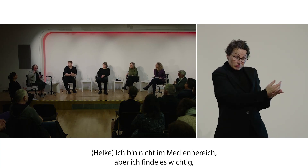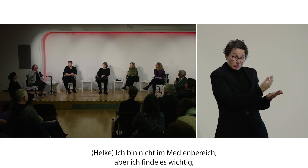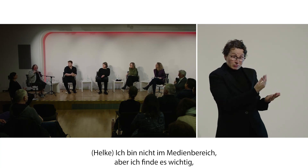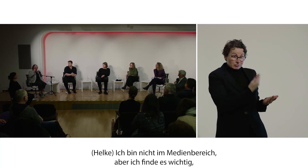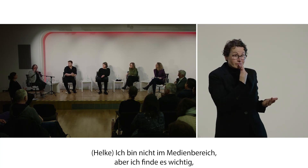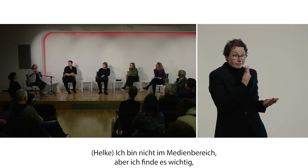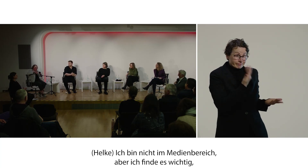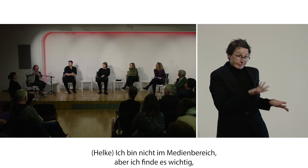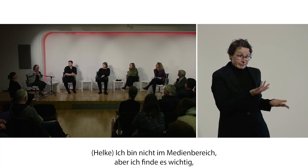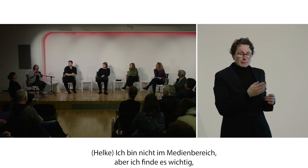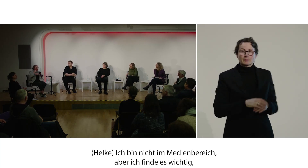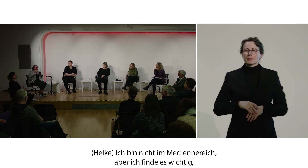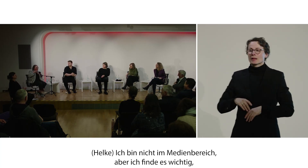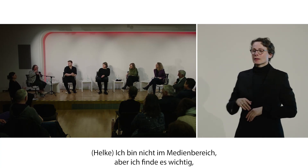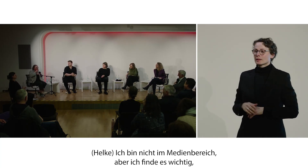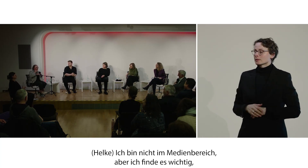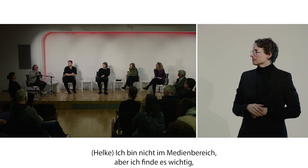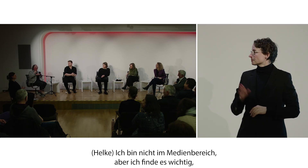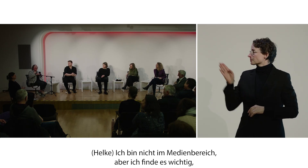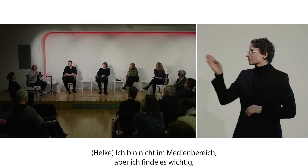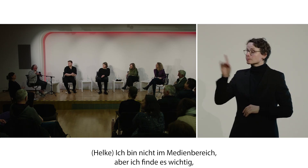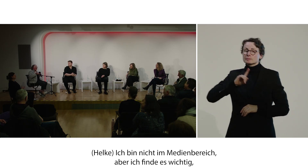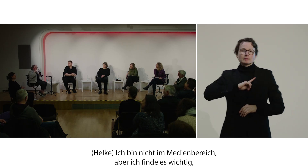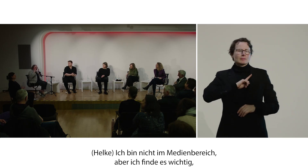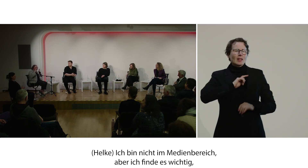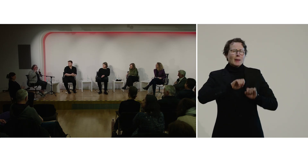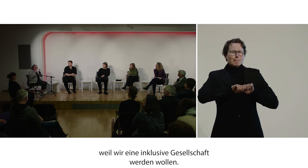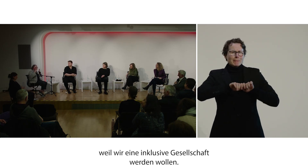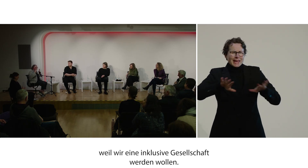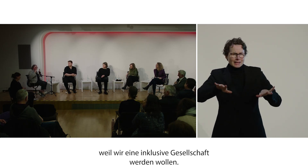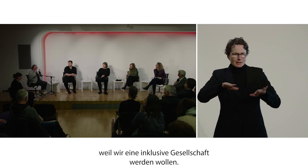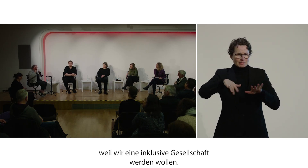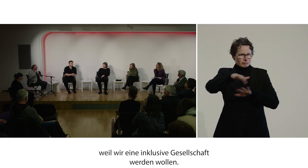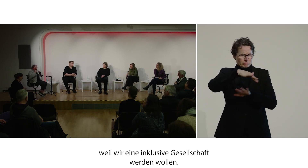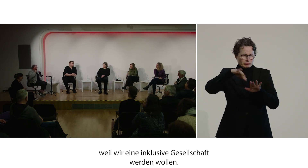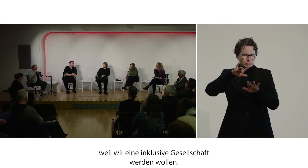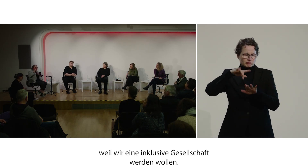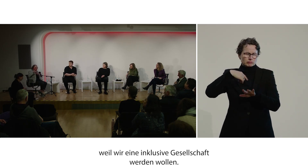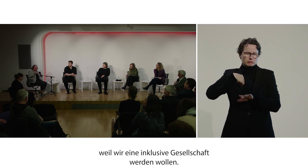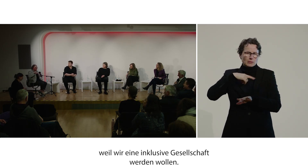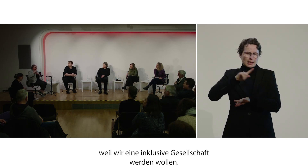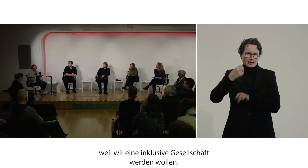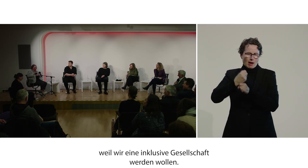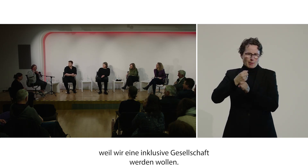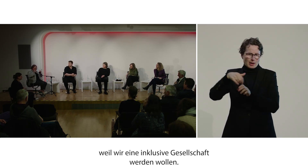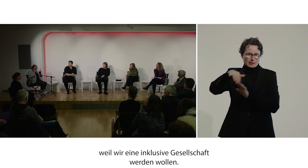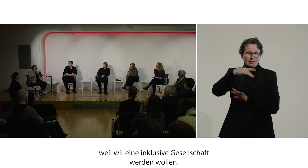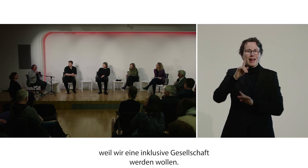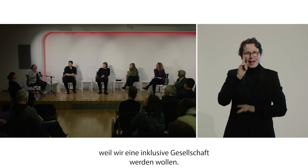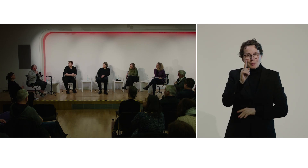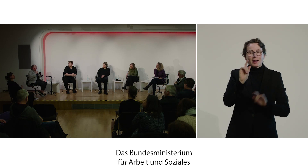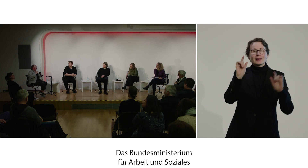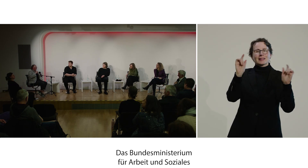Ich bin nicht im Medienbereich unterwegs, aber ich finde es wichtig, weil wir inklusiv werden wollen, die